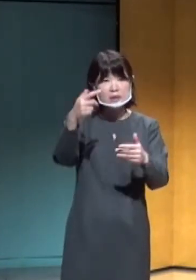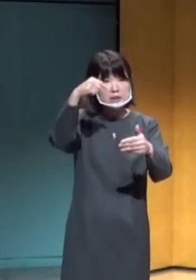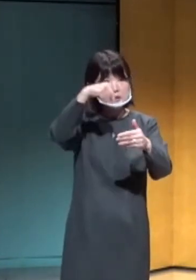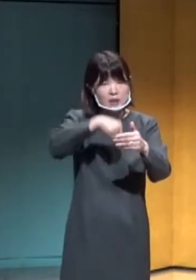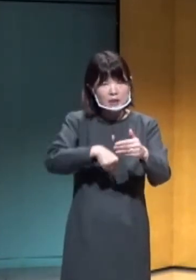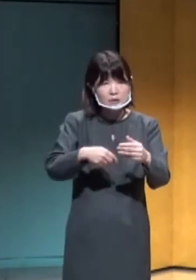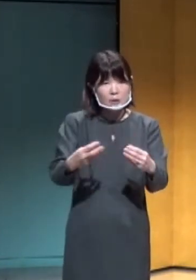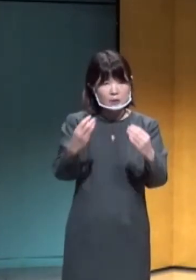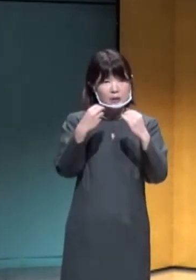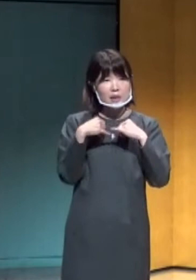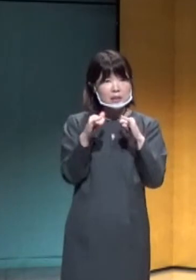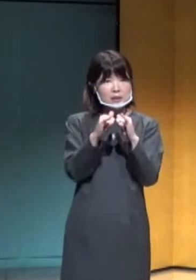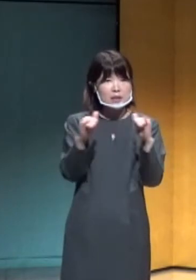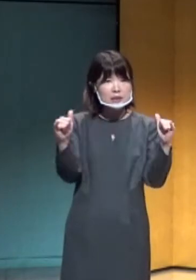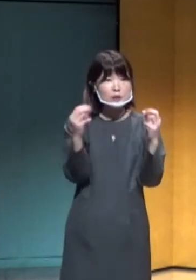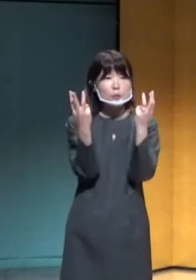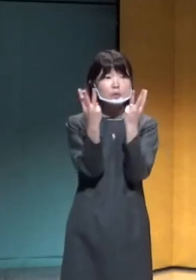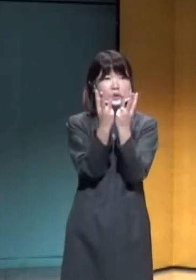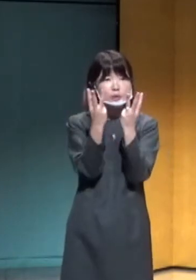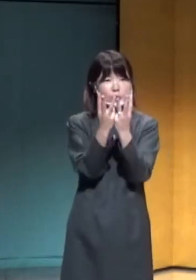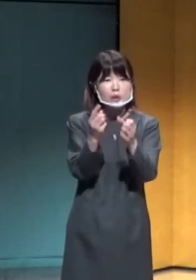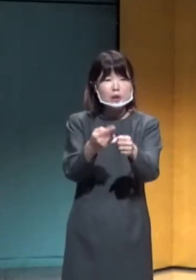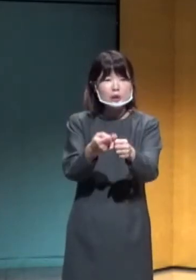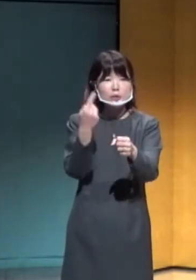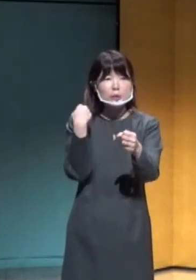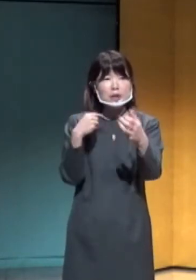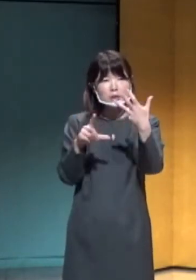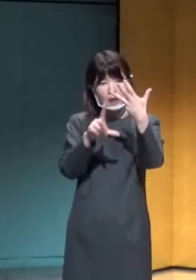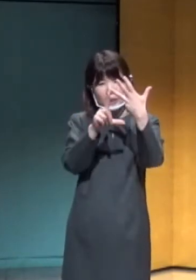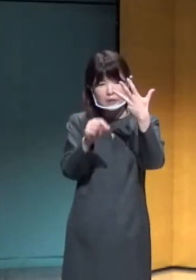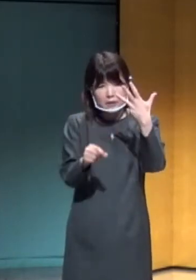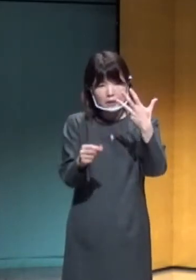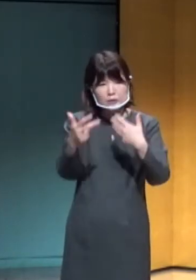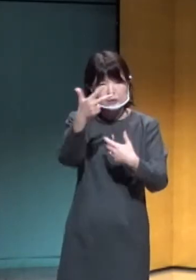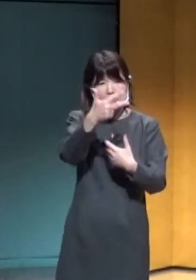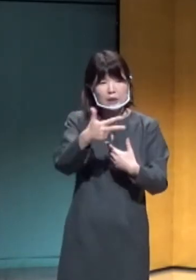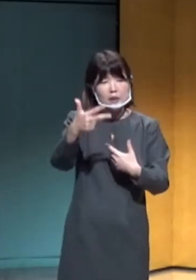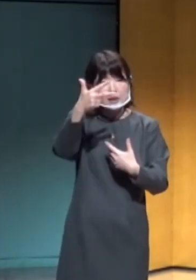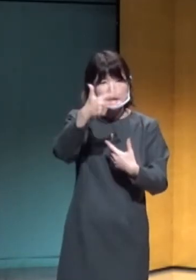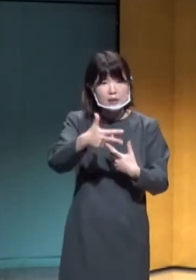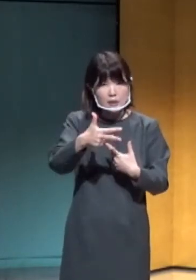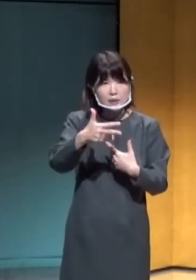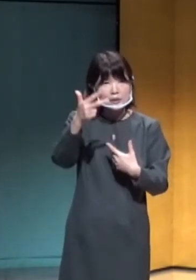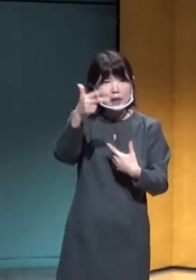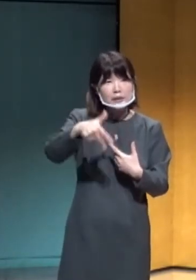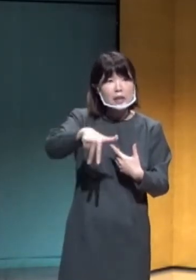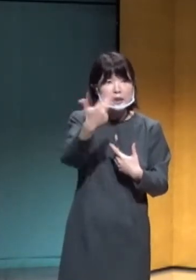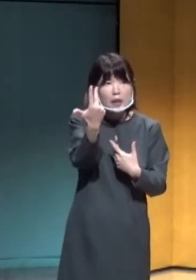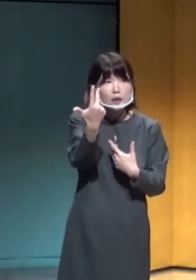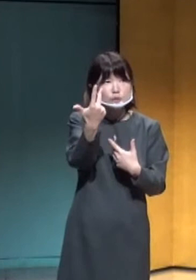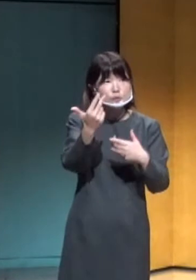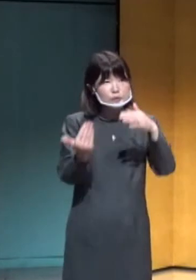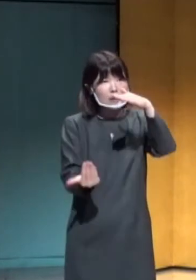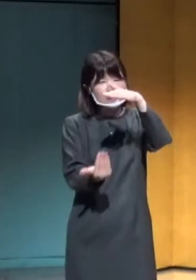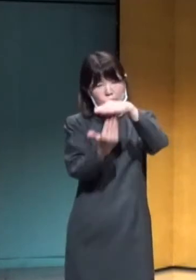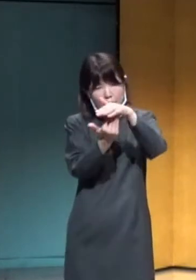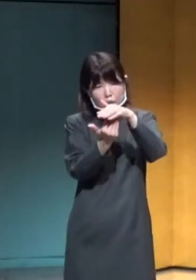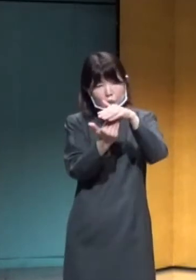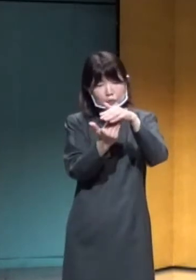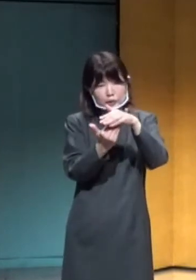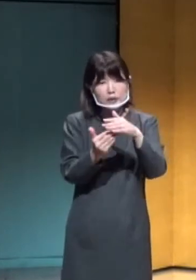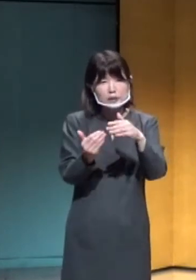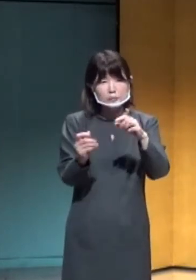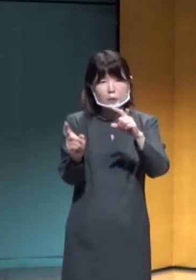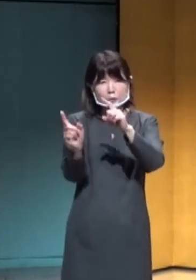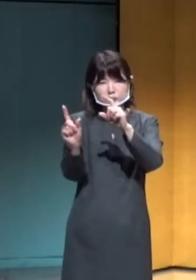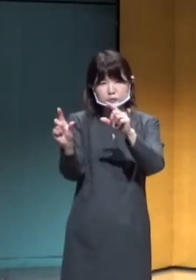が昨年の8月の736人をピークに、11月は1人、12月は